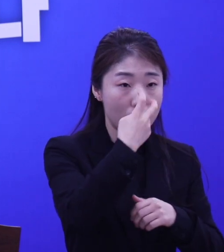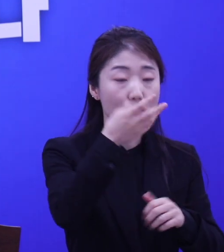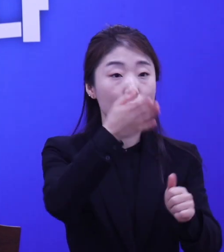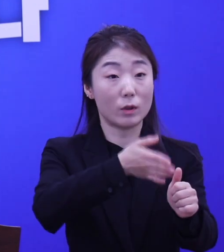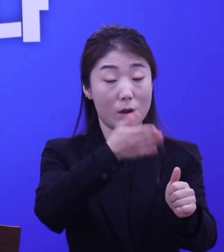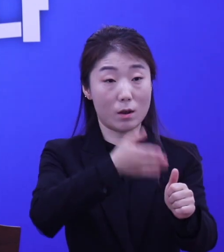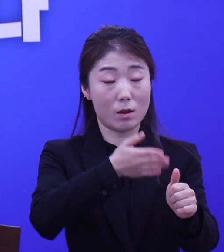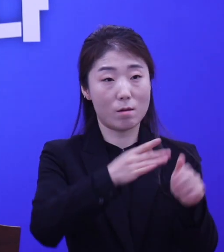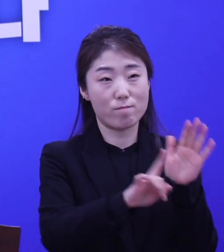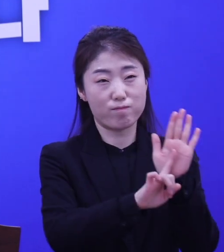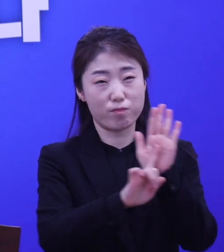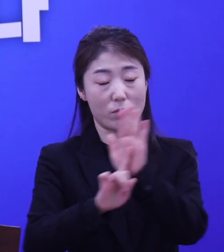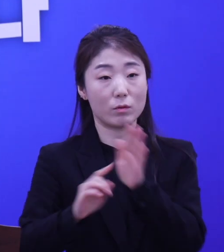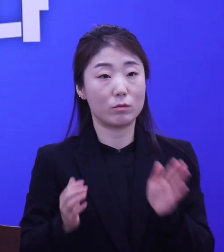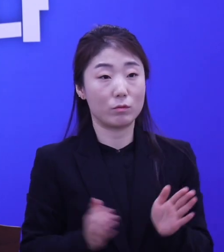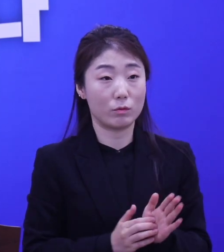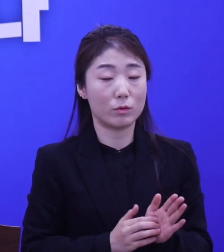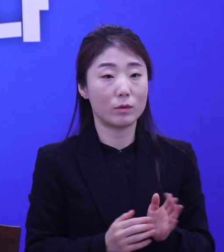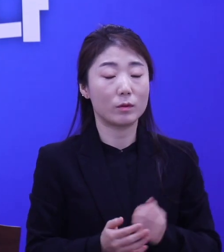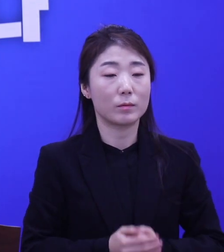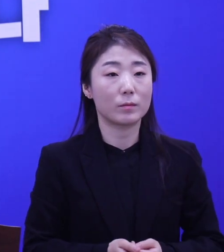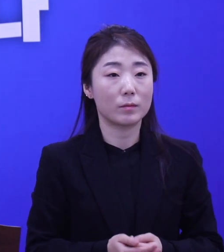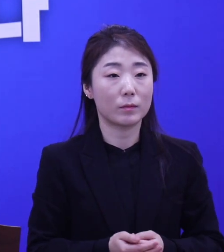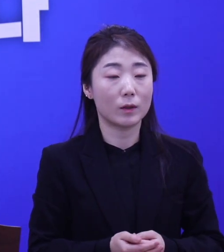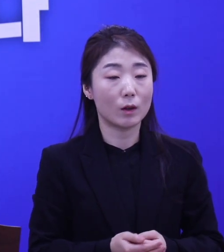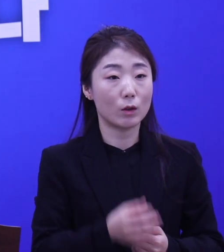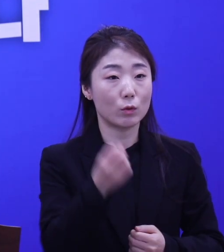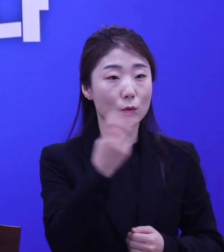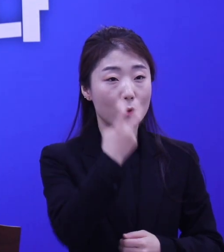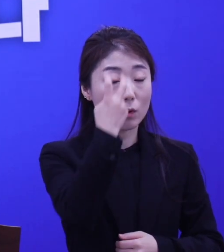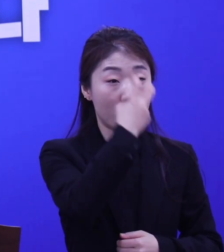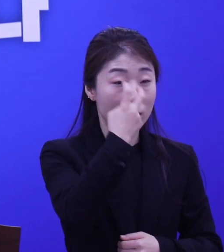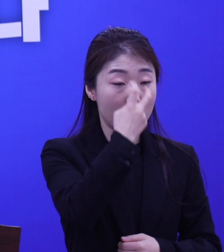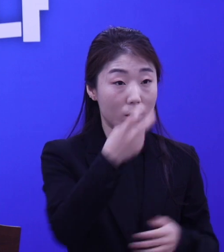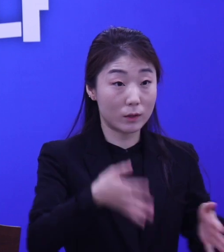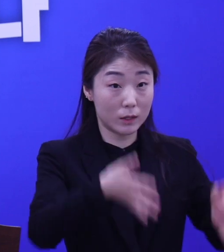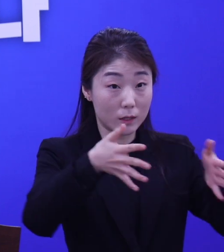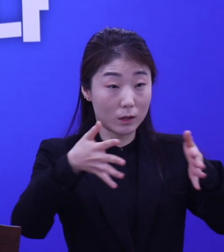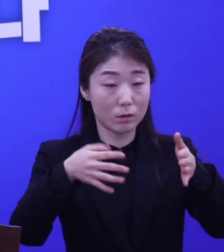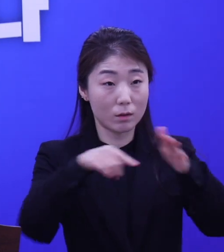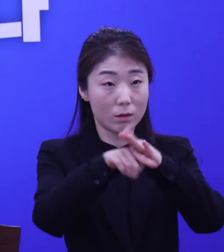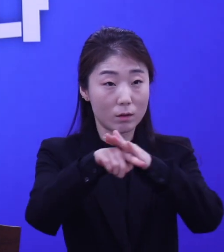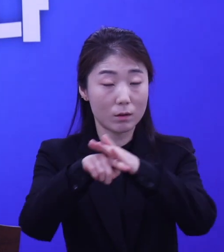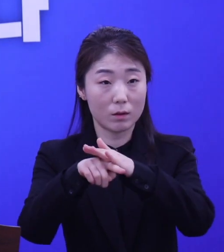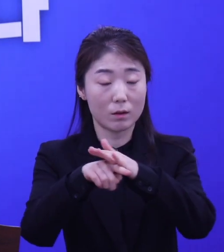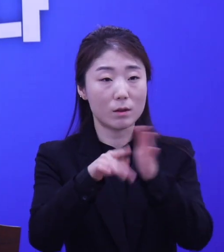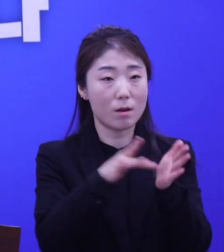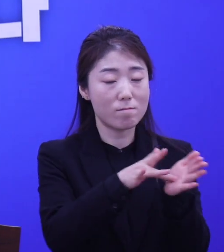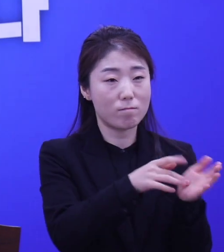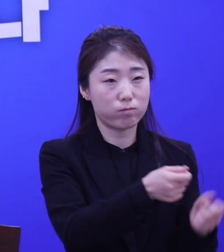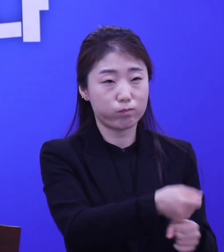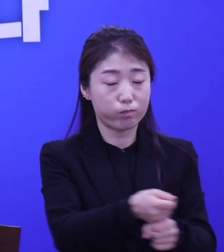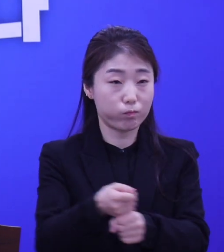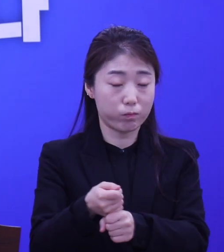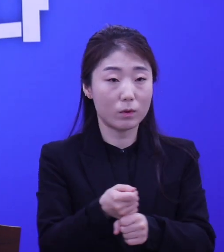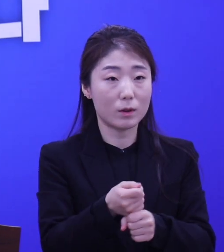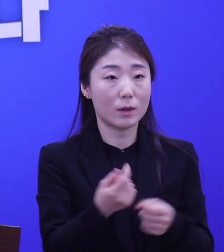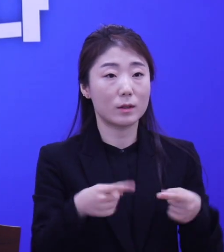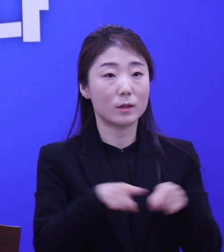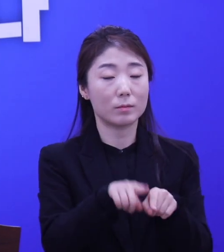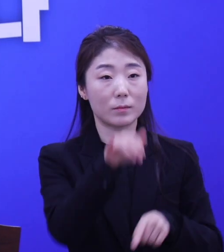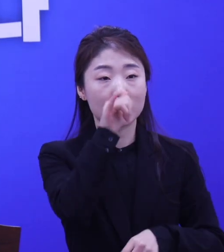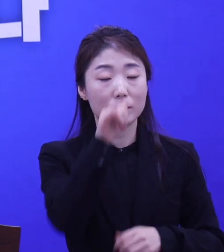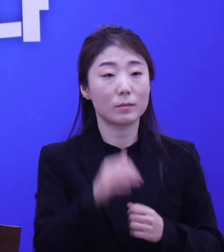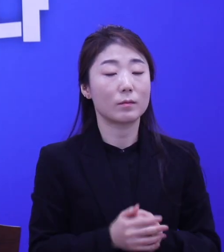있고 다중이용시설에 대한 점검과 방역을 병행하고 있습니다. 창영 동전